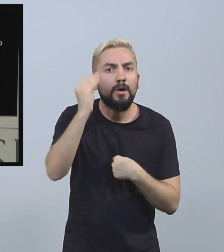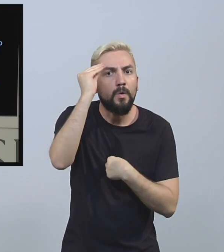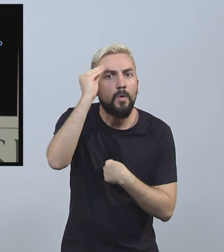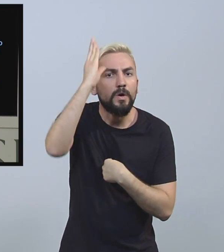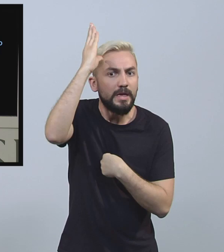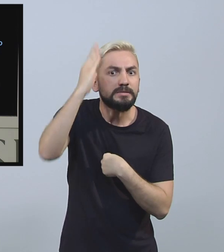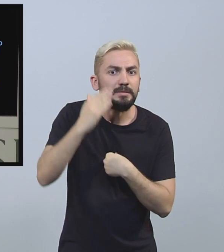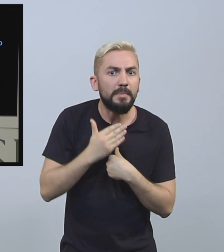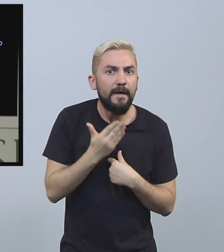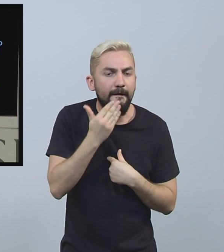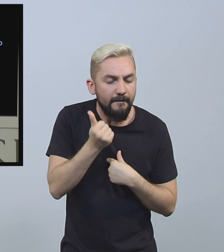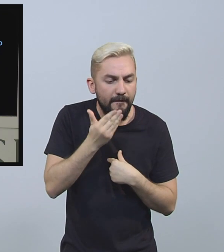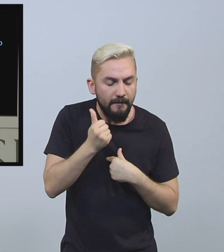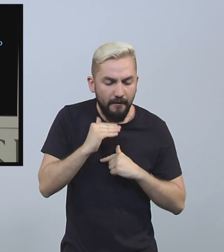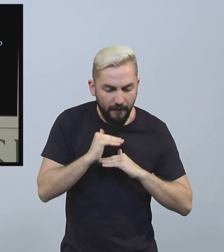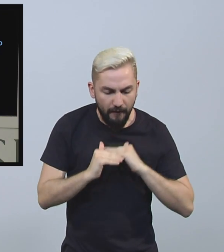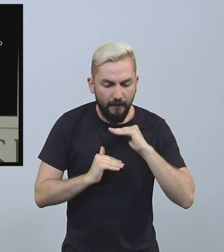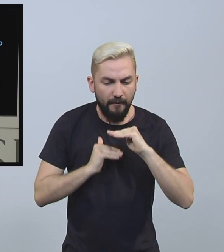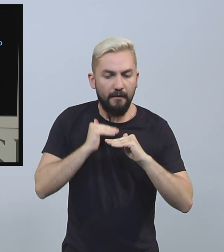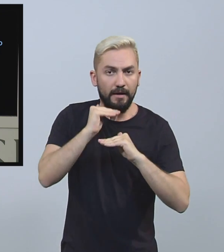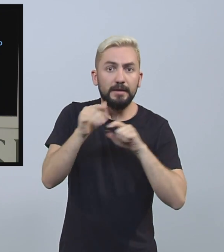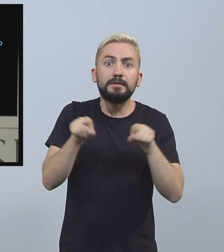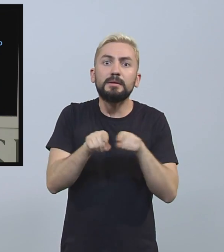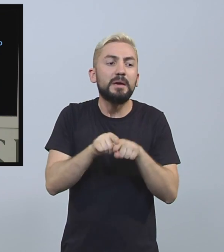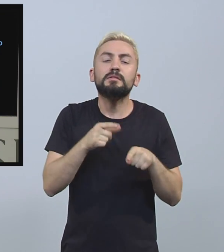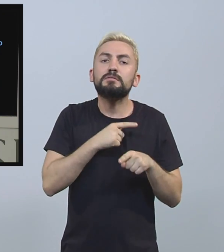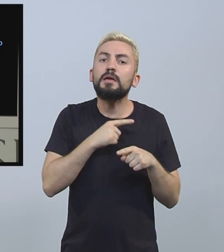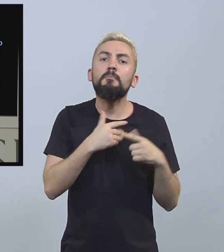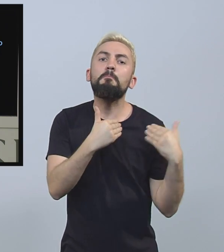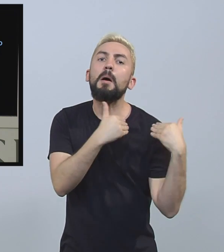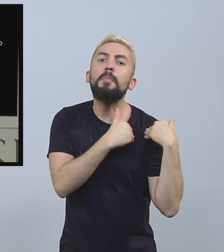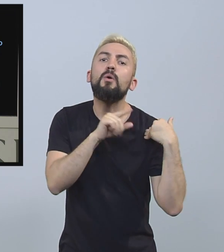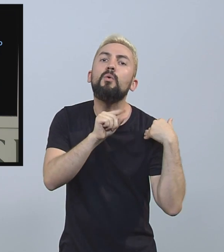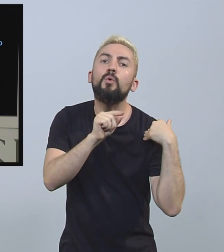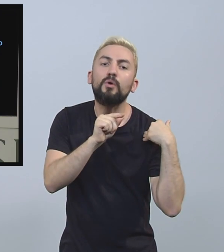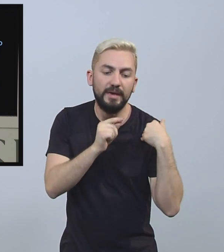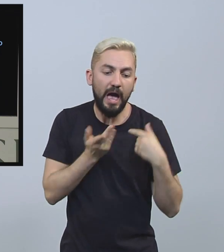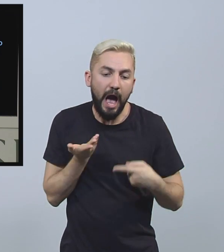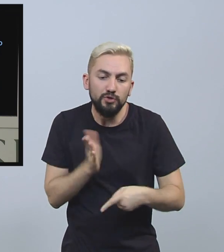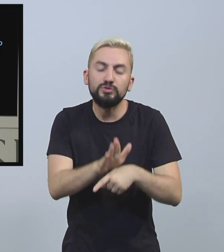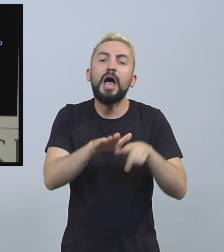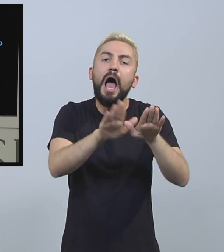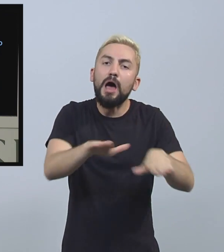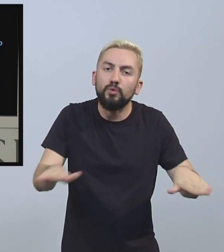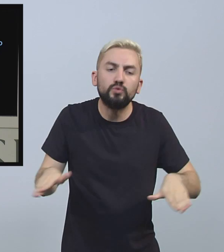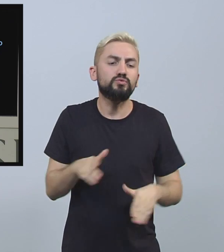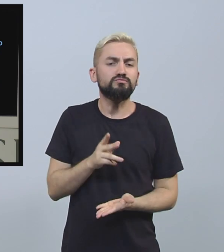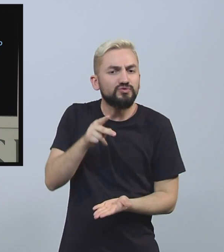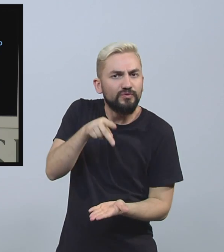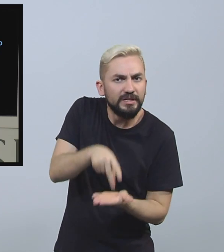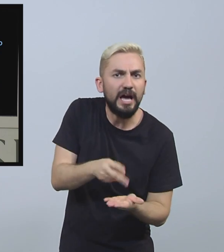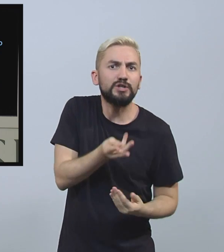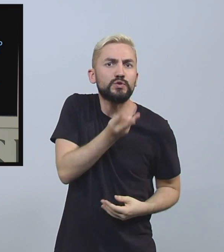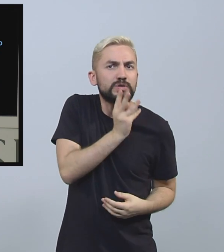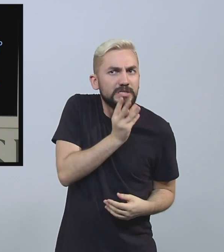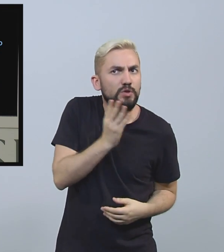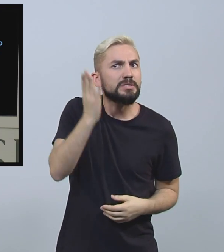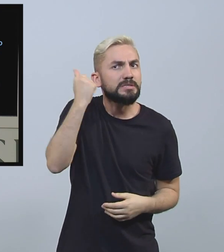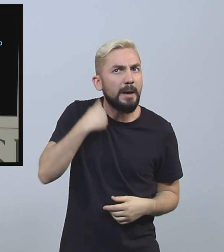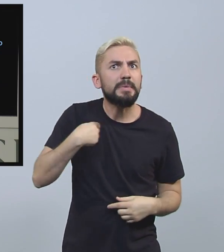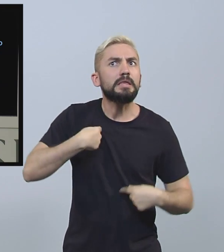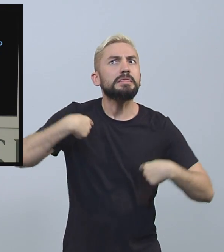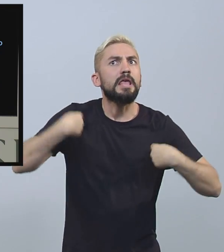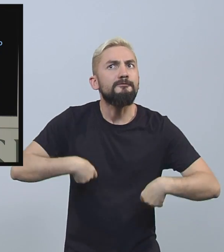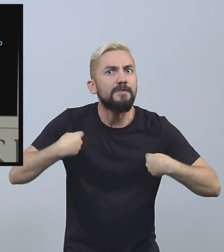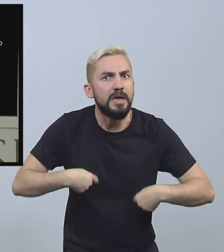conhecimento para o cumprimento do papel social de tornar os alunos cidadãos verdadeiros, conhecedores e cumpridores dos seus